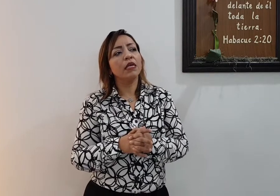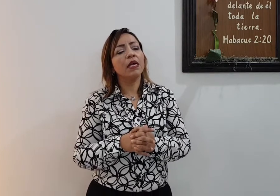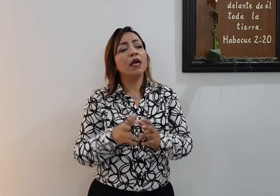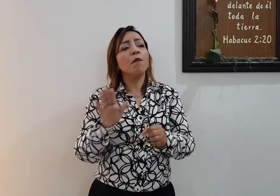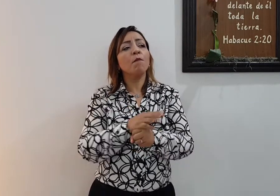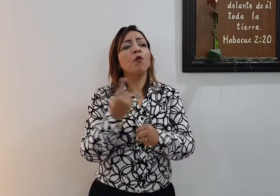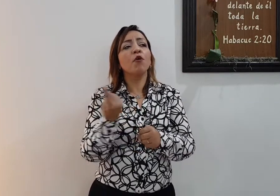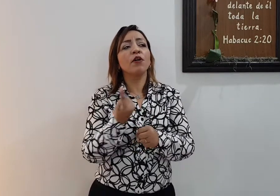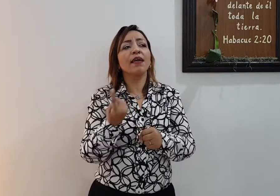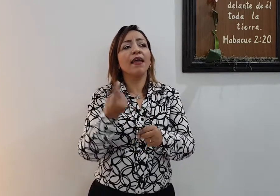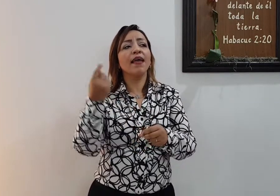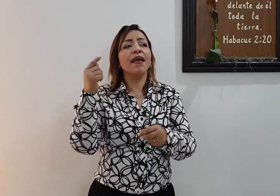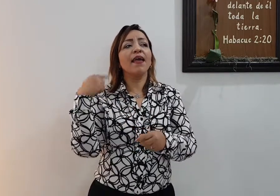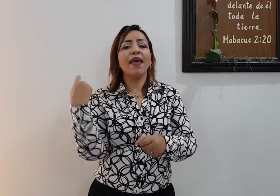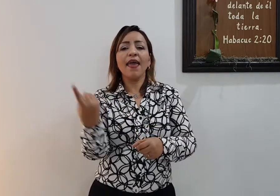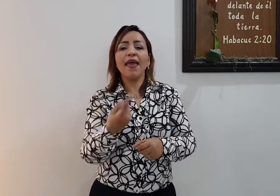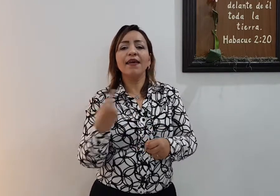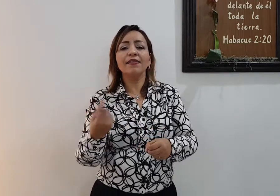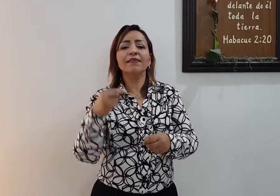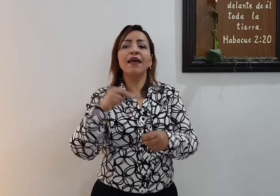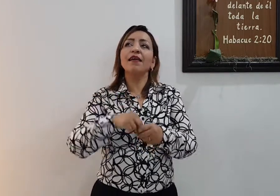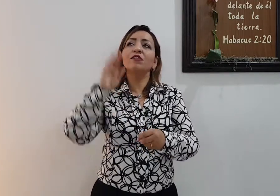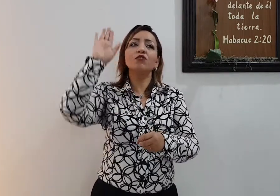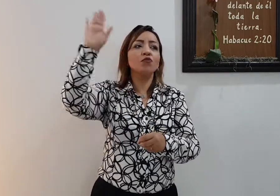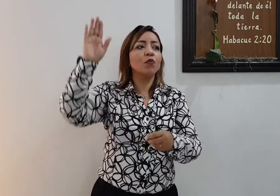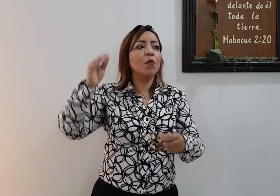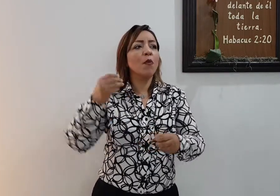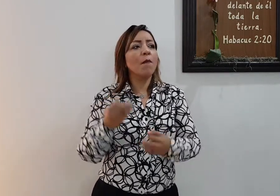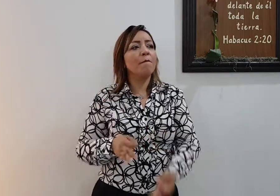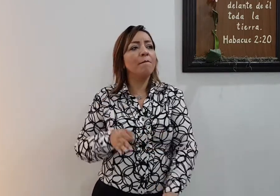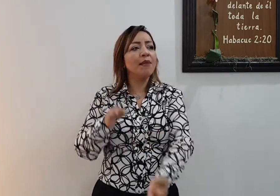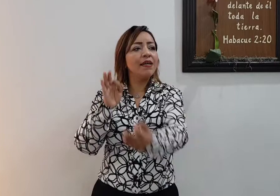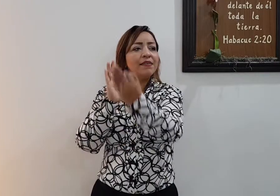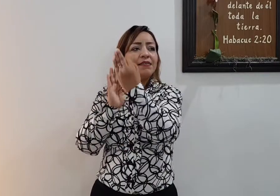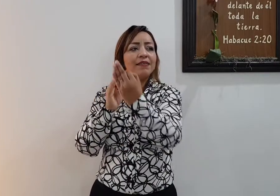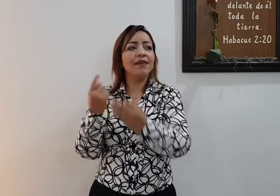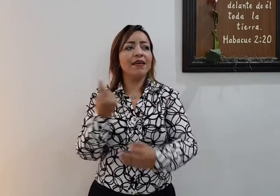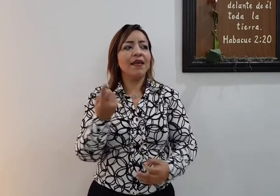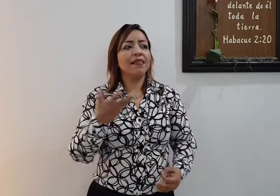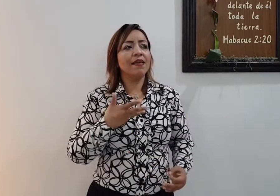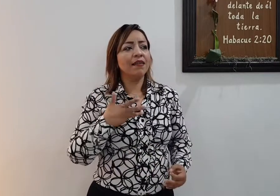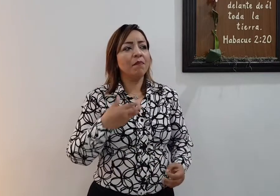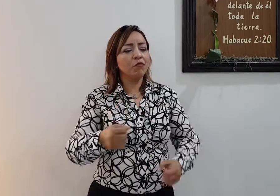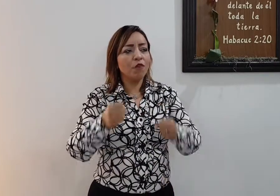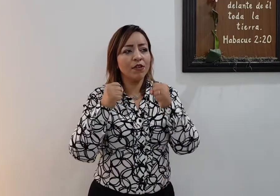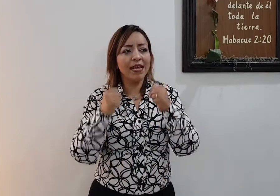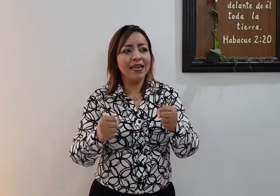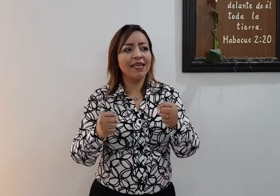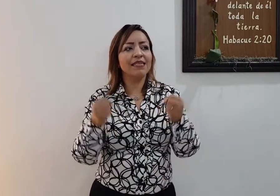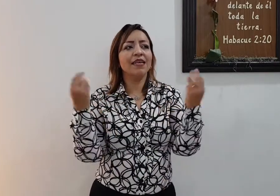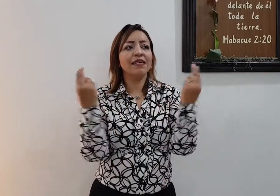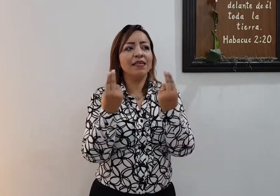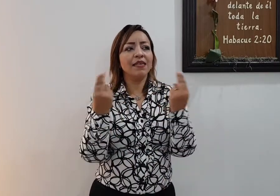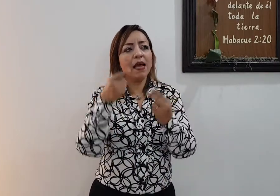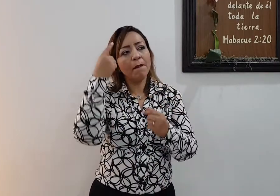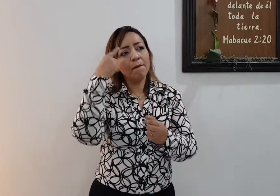no por difícil que esta parezca o sea. Notemos lo relevante de esta comunión con el Padre, ¿no? Por eso les quiero llevar a la importancia